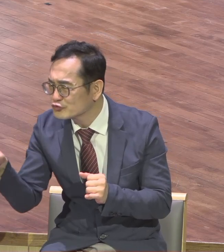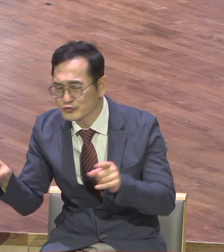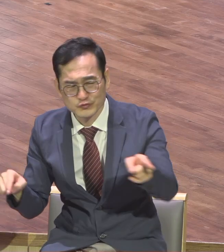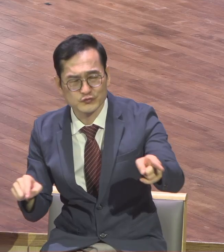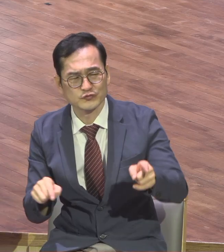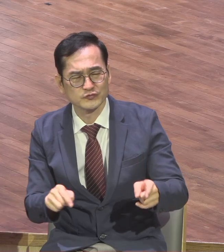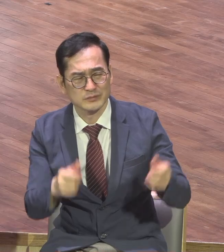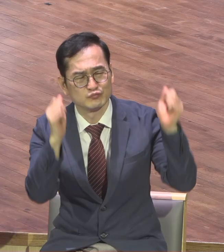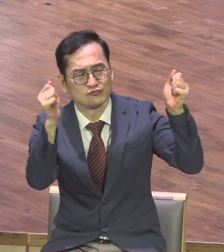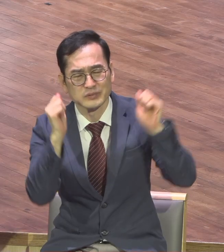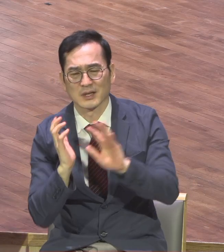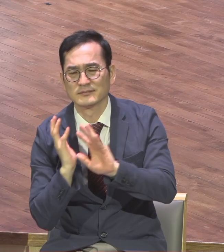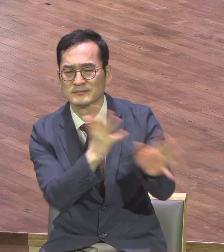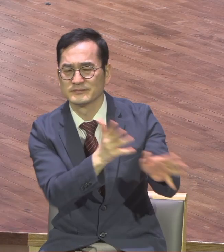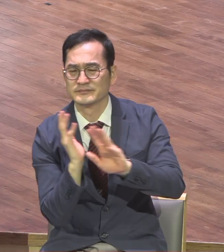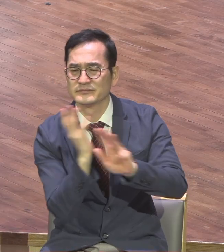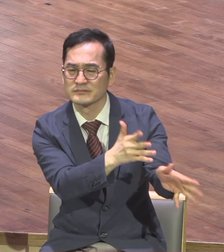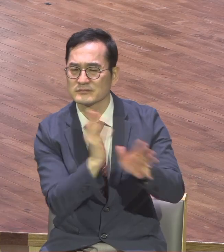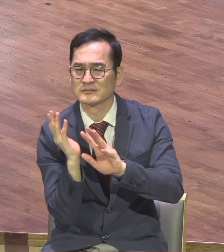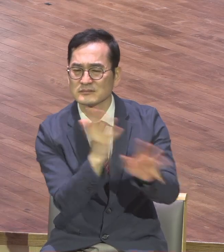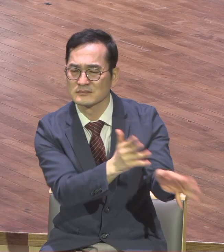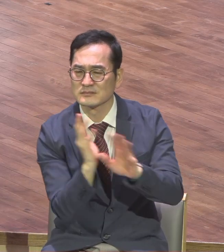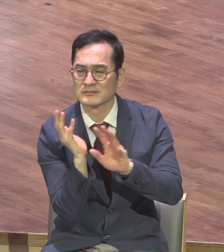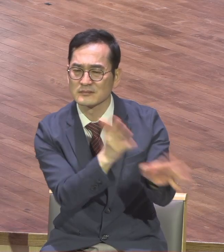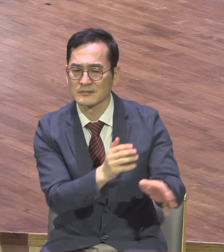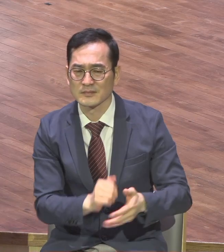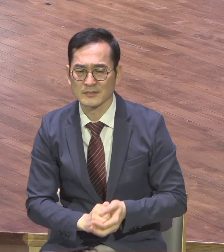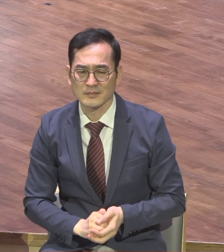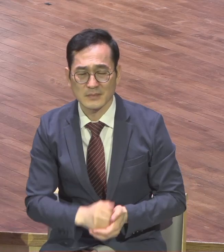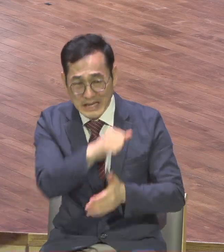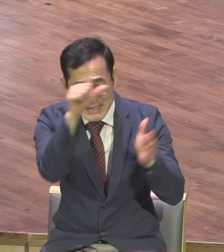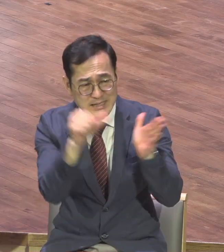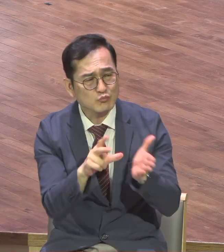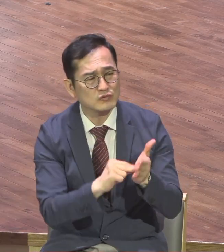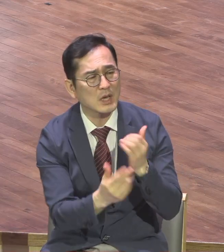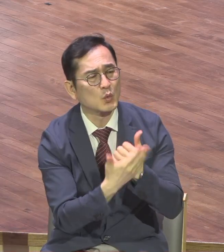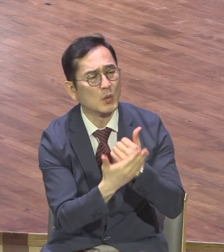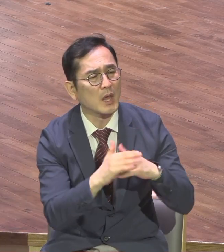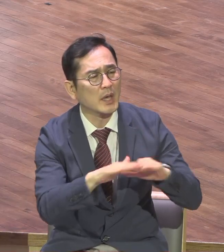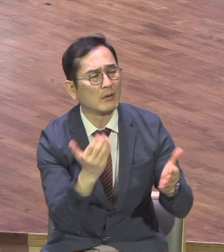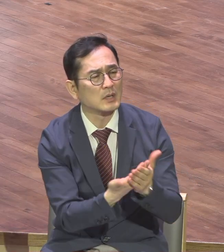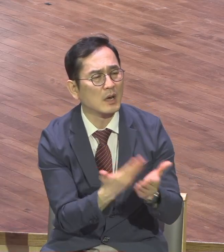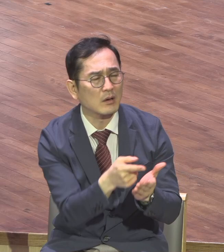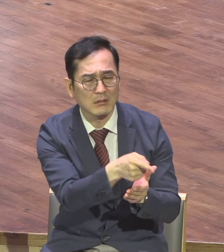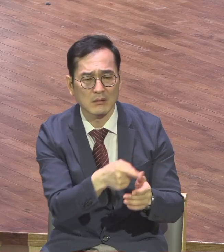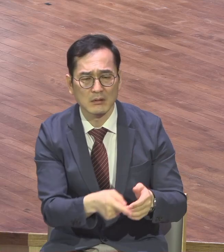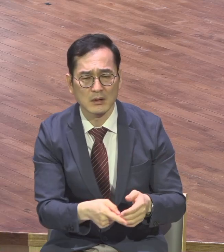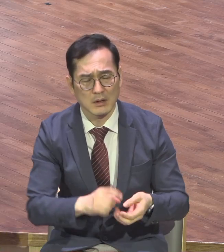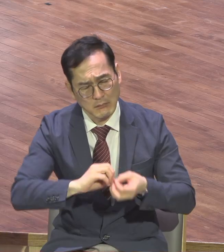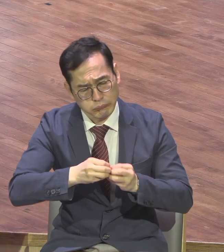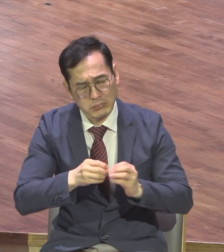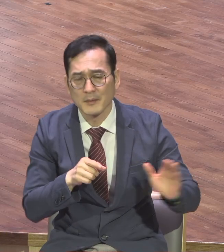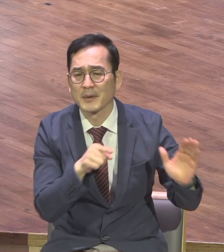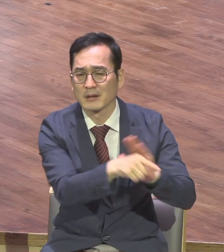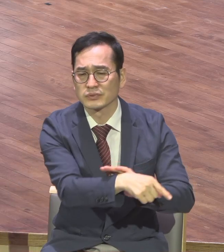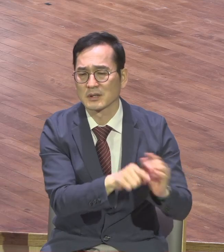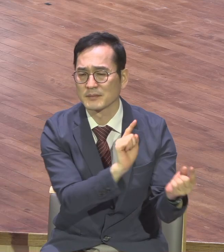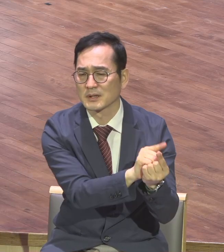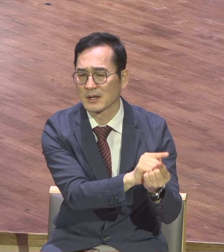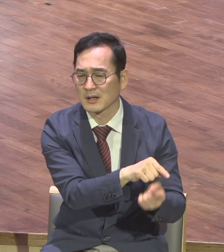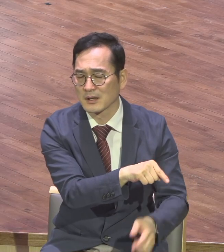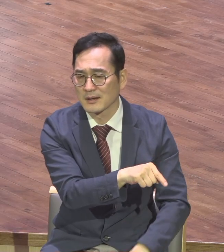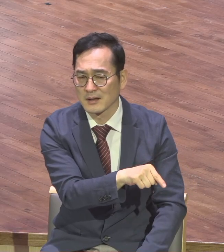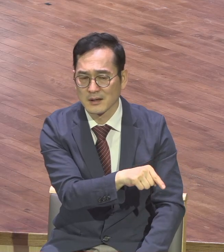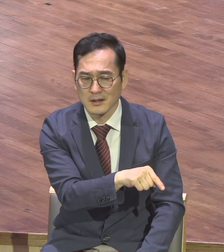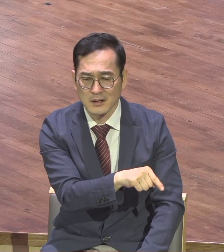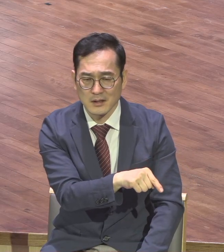답입니까 그게? 시간이 흐르면 흐를수록 더 심각한 상태에 빠질 수밖에 없다. 하나님의